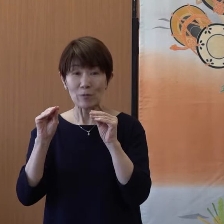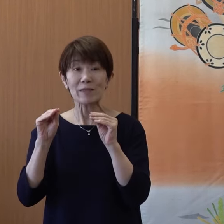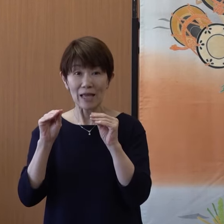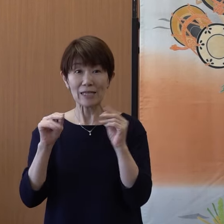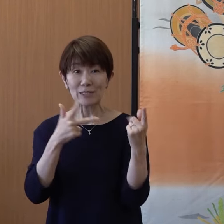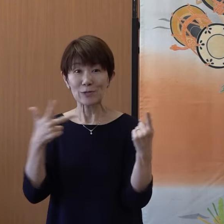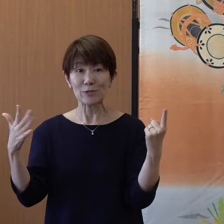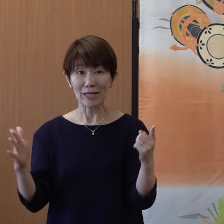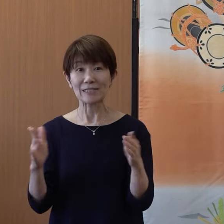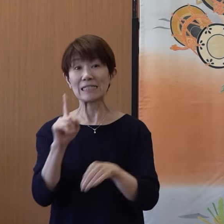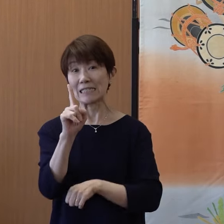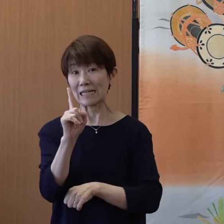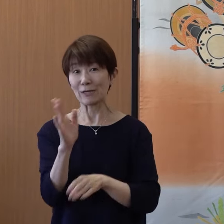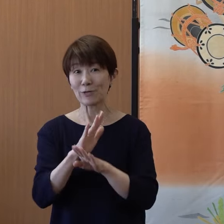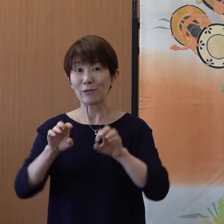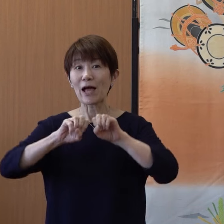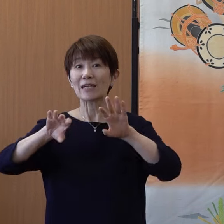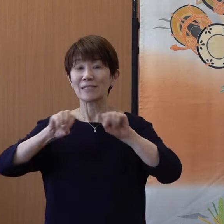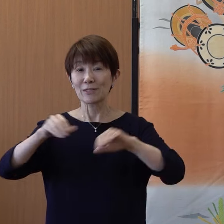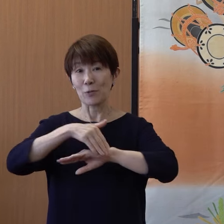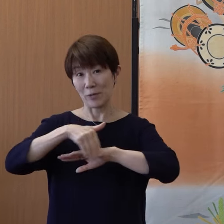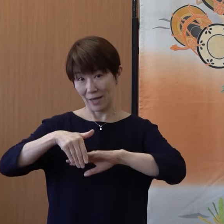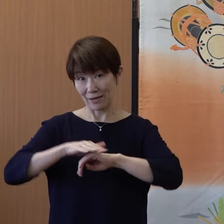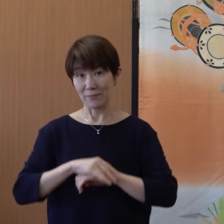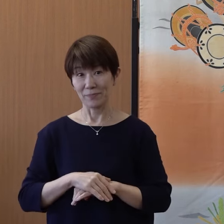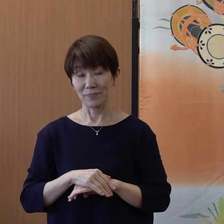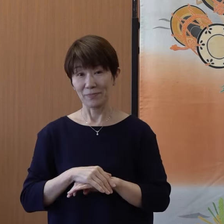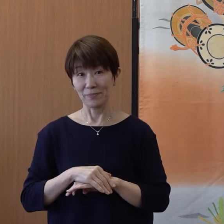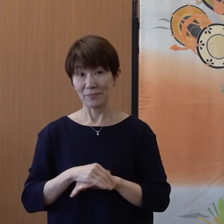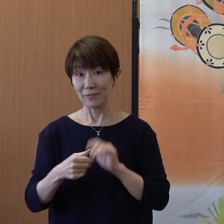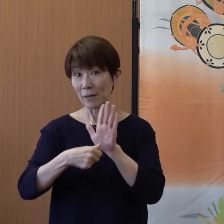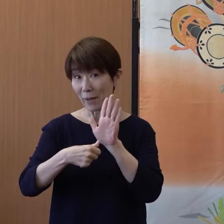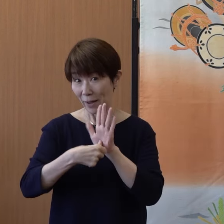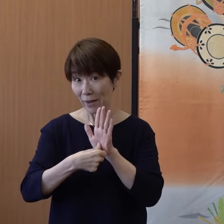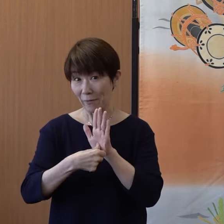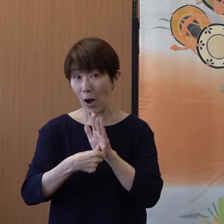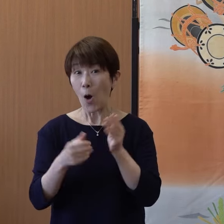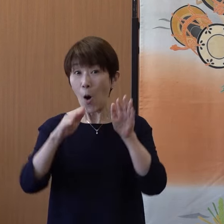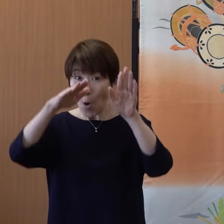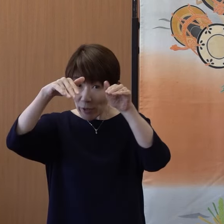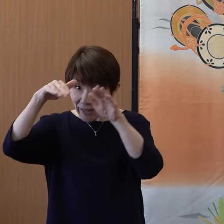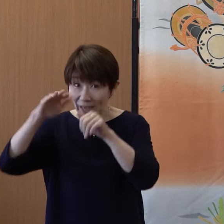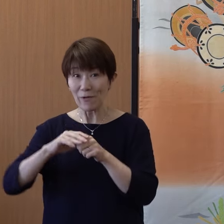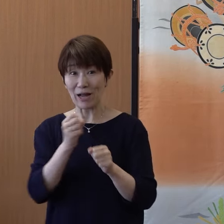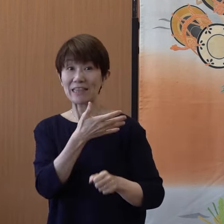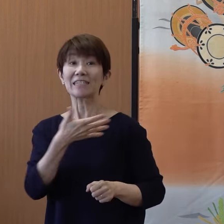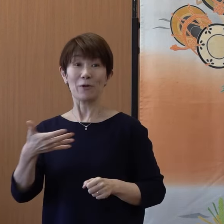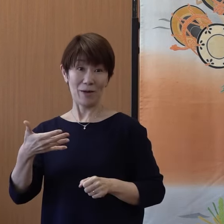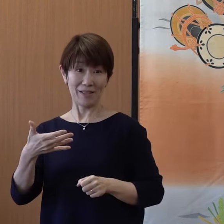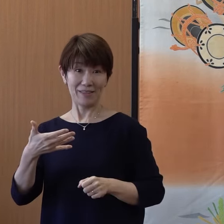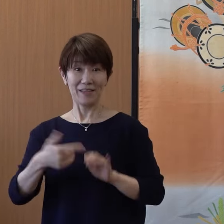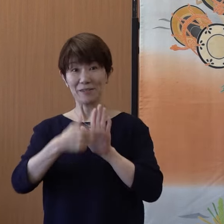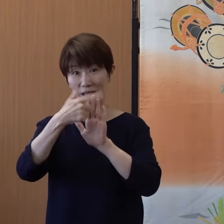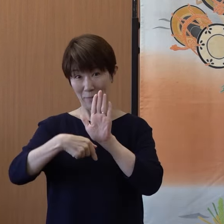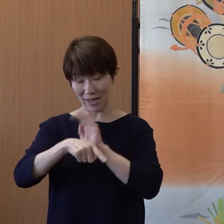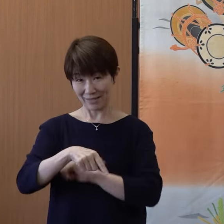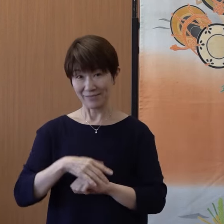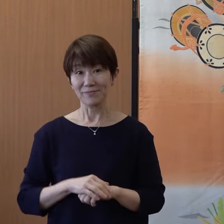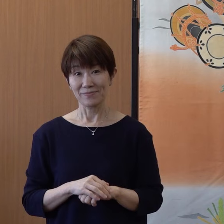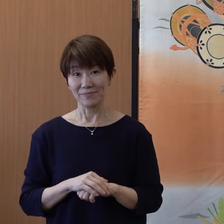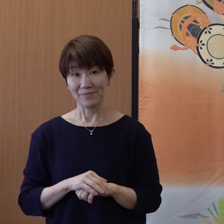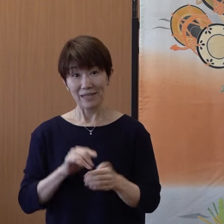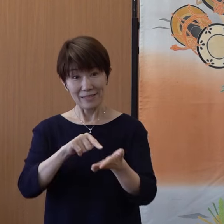ています。アカウント名はおいでよ金沢とし、申請手続